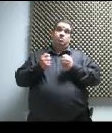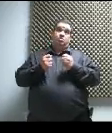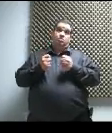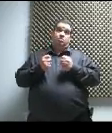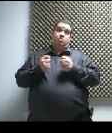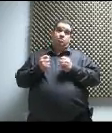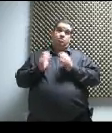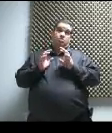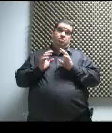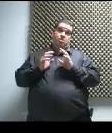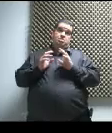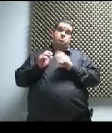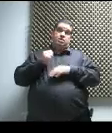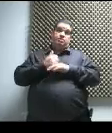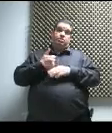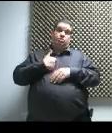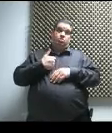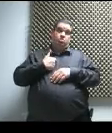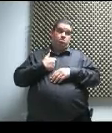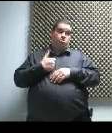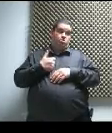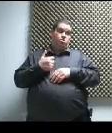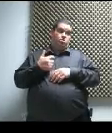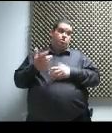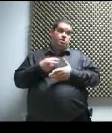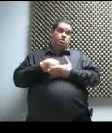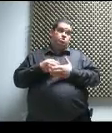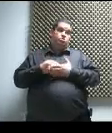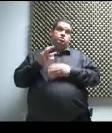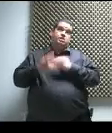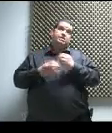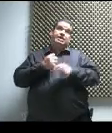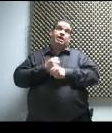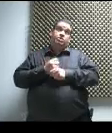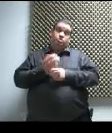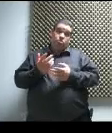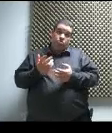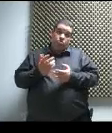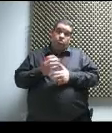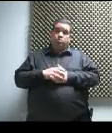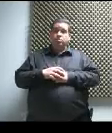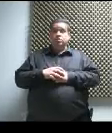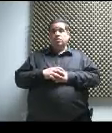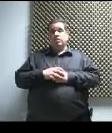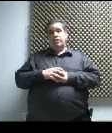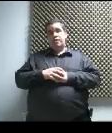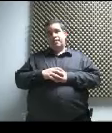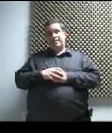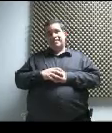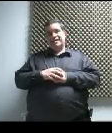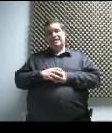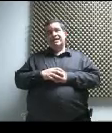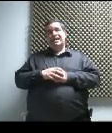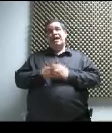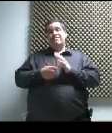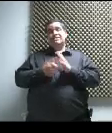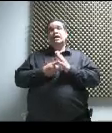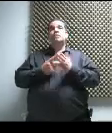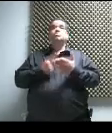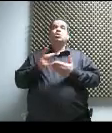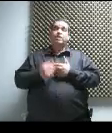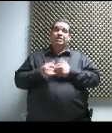de poder generar nuestros propios ingresos. ya van 6 años. Exactamente. Y llevamos 6 años, lo que es que hay proyectos que te toman tiempo. Claro. Y